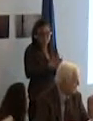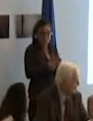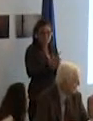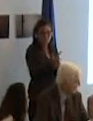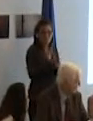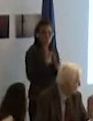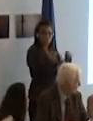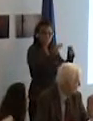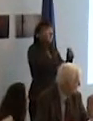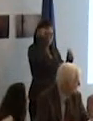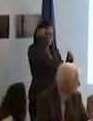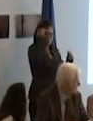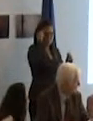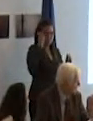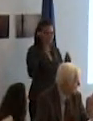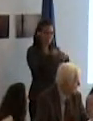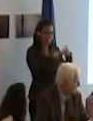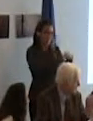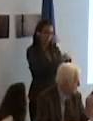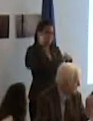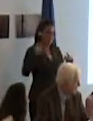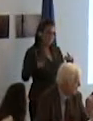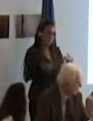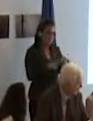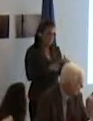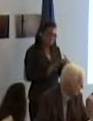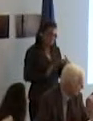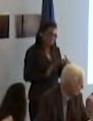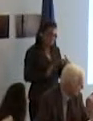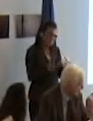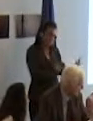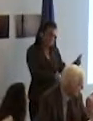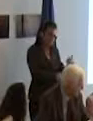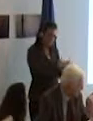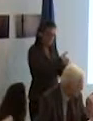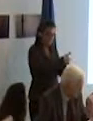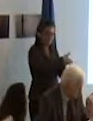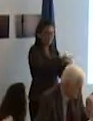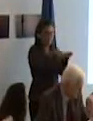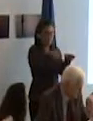de la formación de maestros en los tres países.